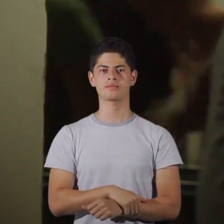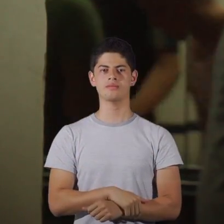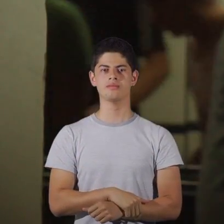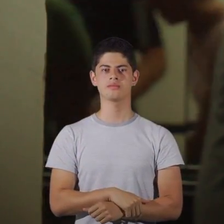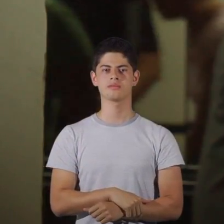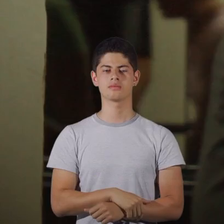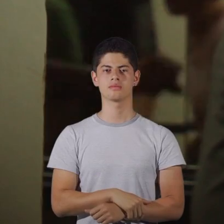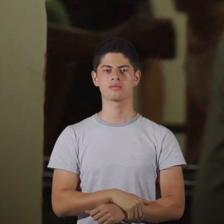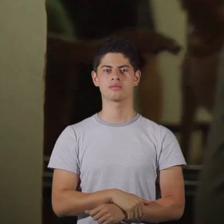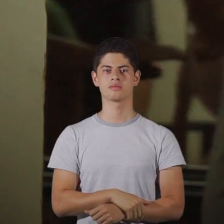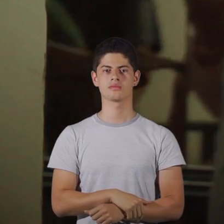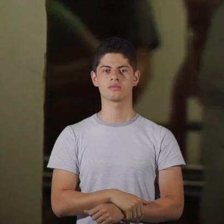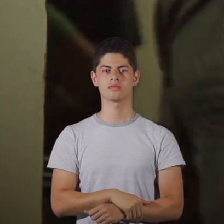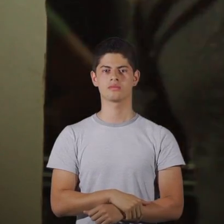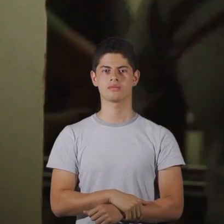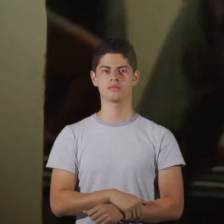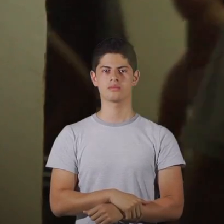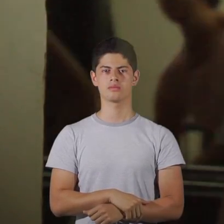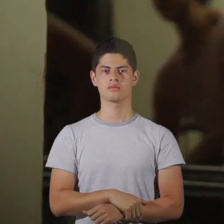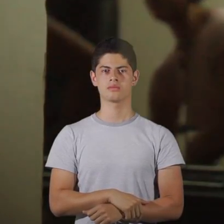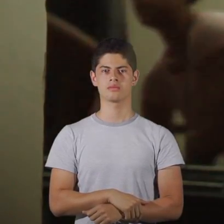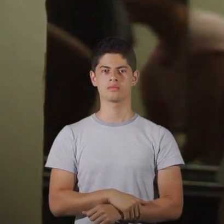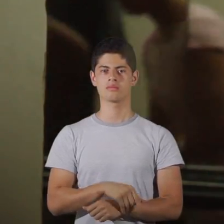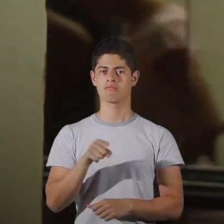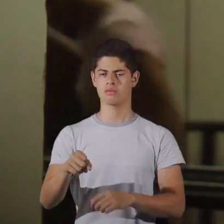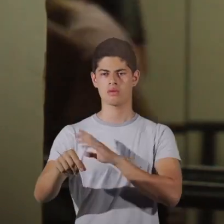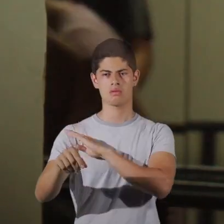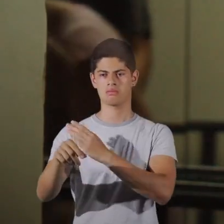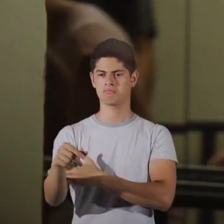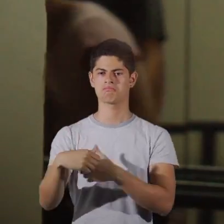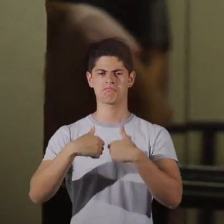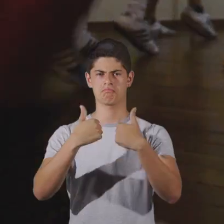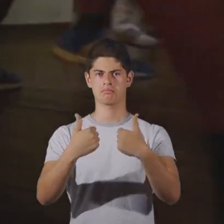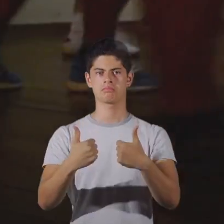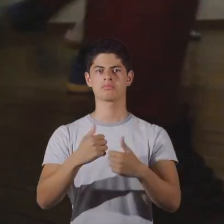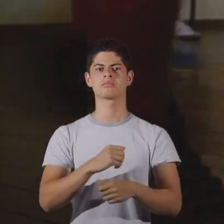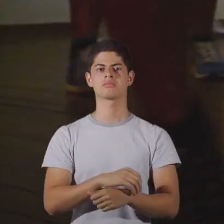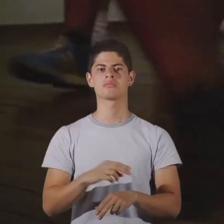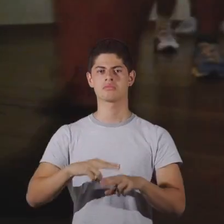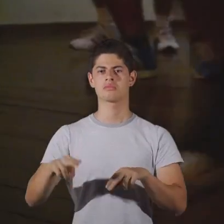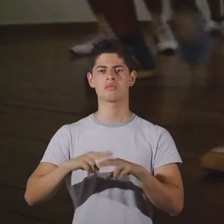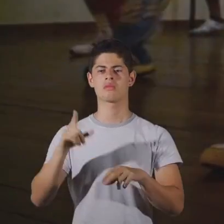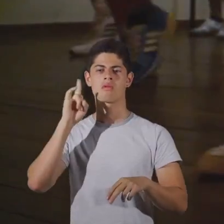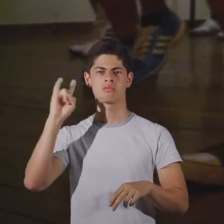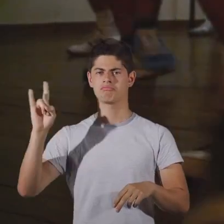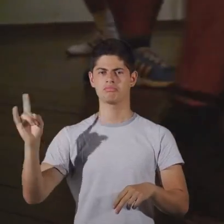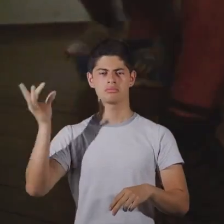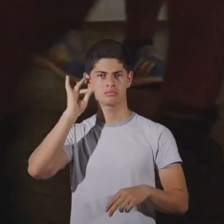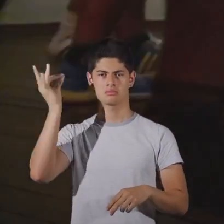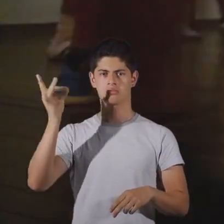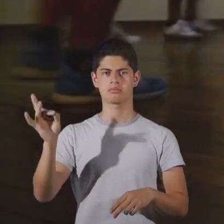hacerme entender, él se ríe, o sea, es un grupo muy, muy bueno y él se ha integrado perfecto y excelente con